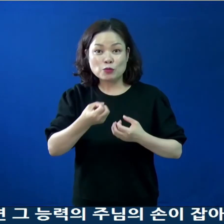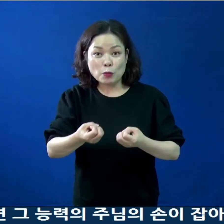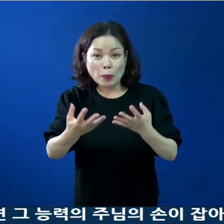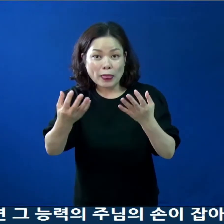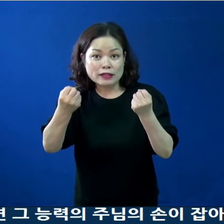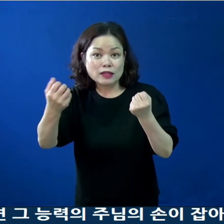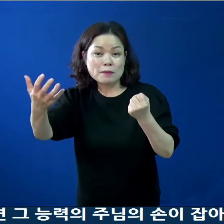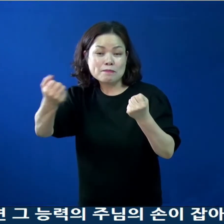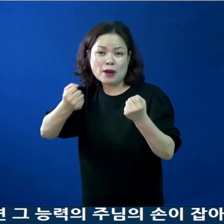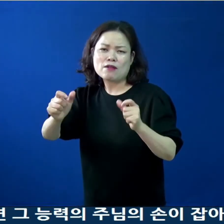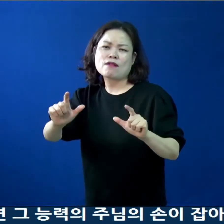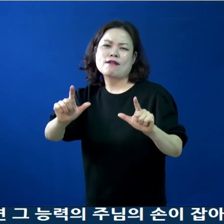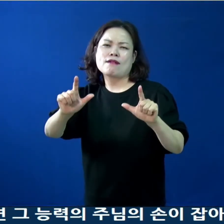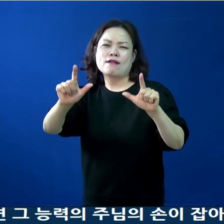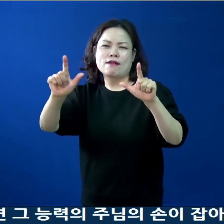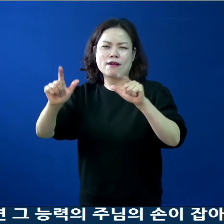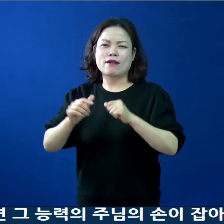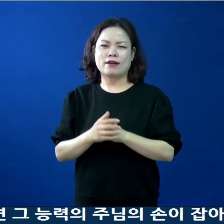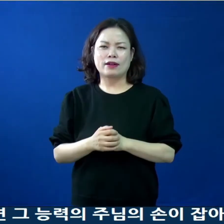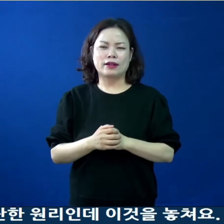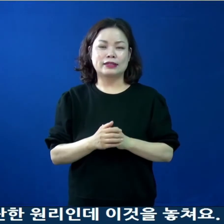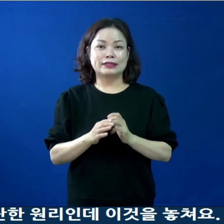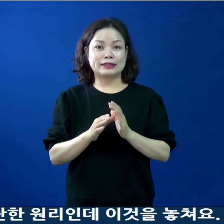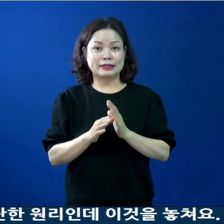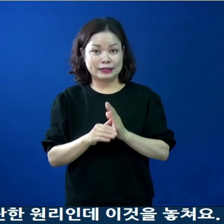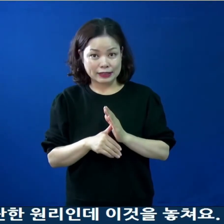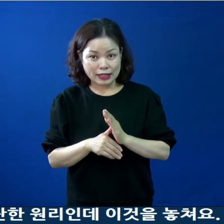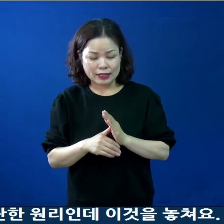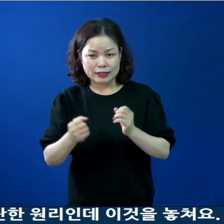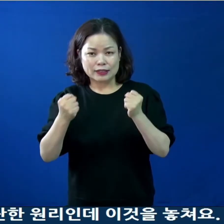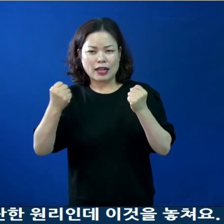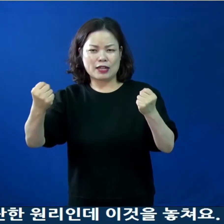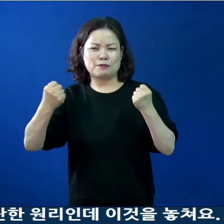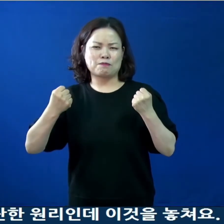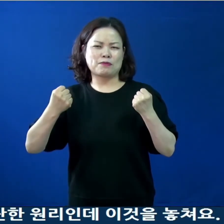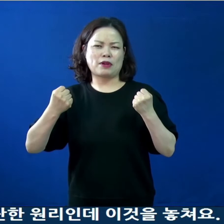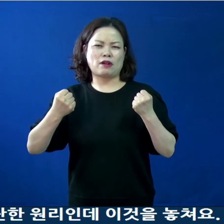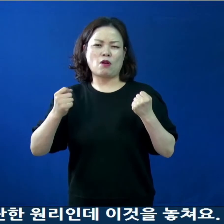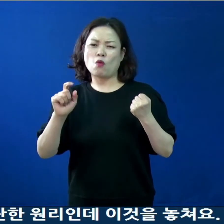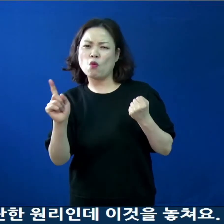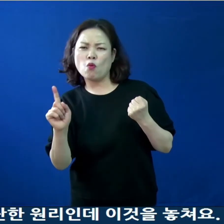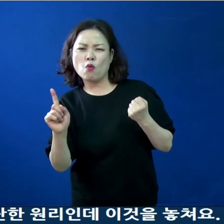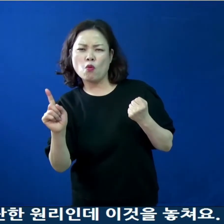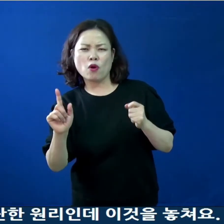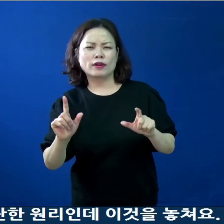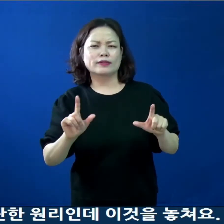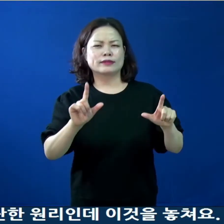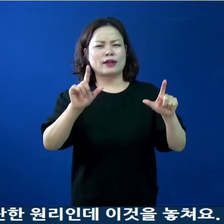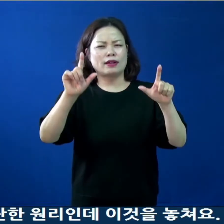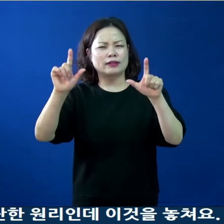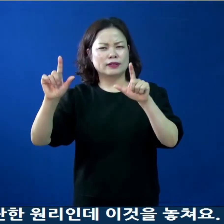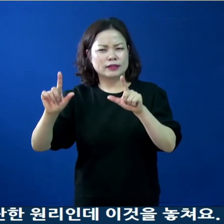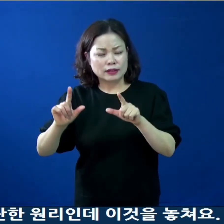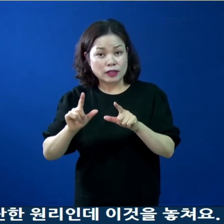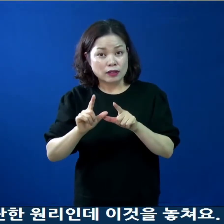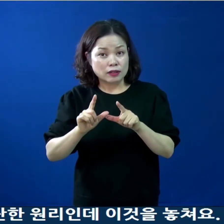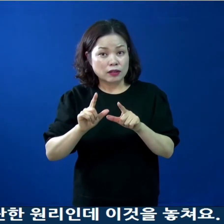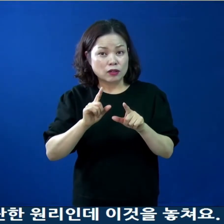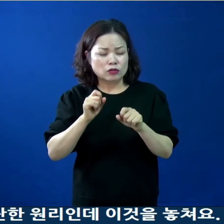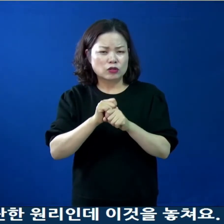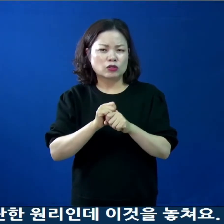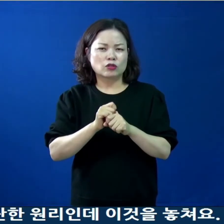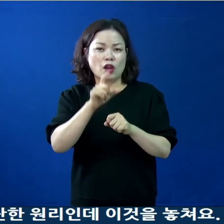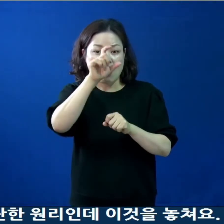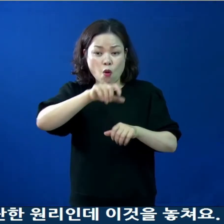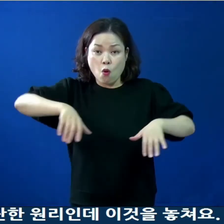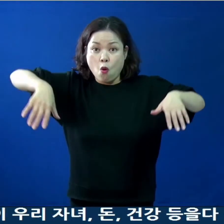힘을 받아 살게 되는 것입니다. 그때 새 힘 받아서 어떻게 살게 되느냐라고 빗대어 설명하냐면